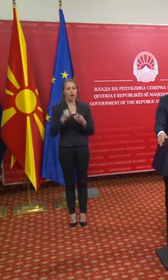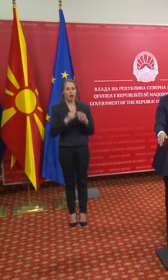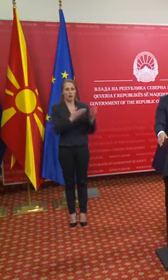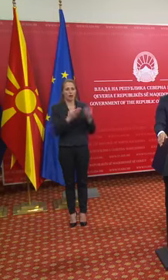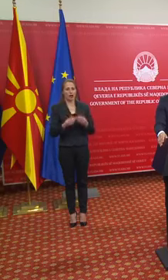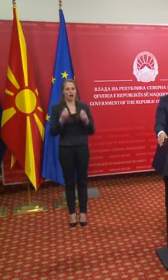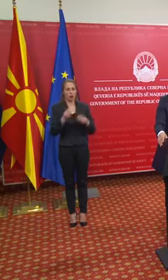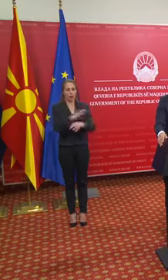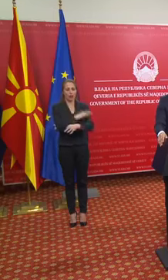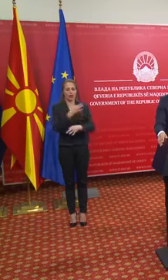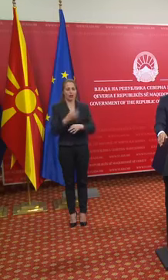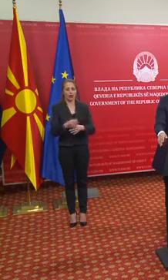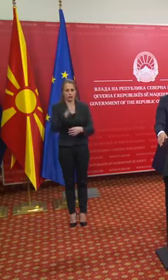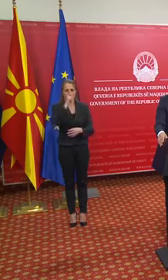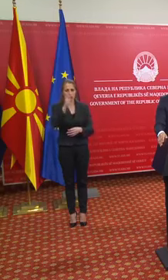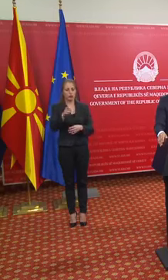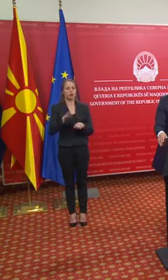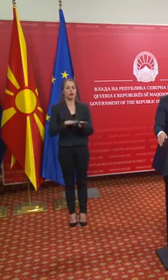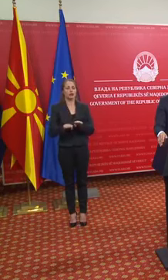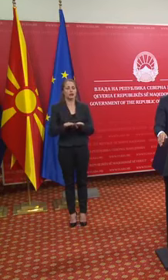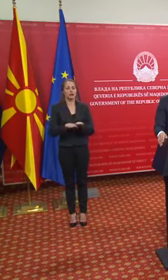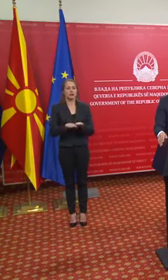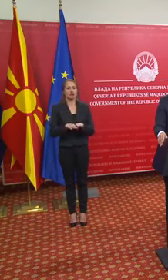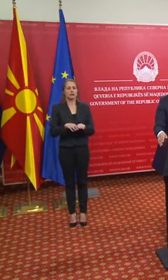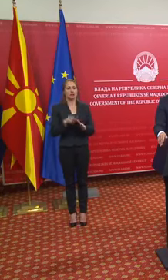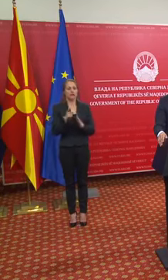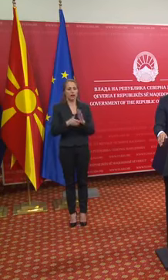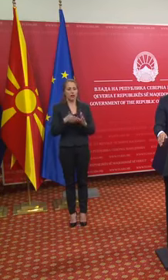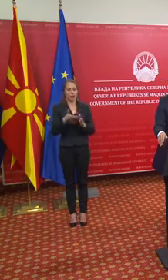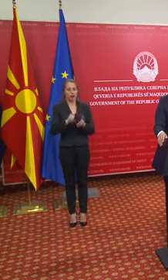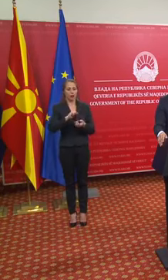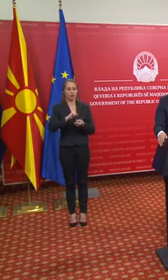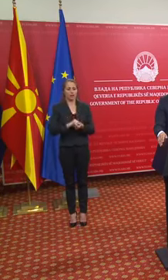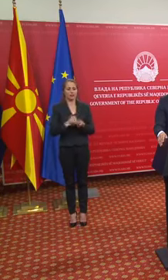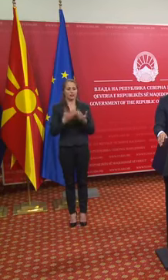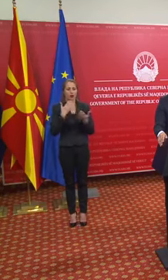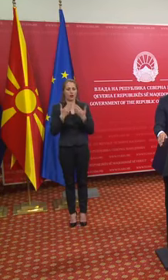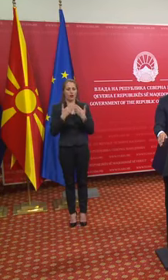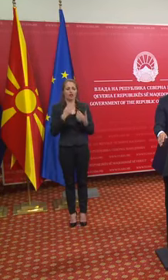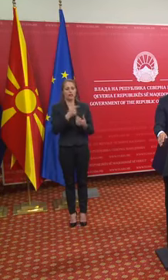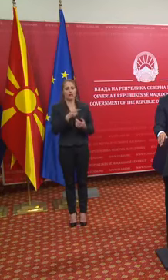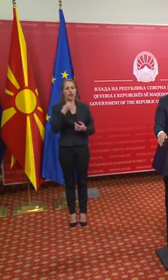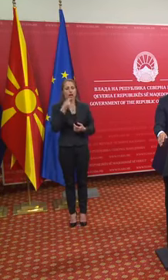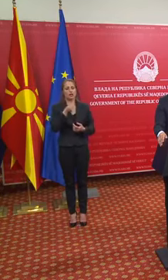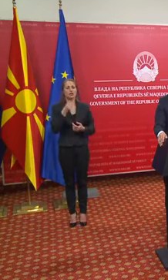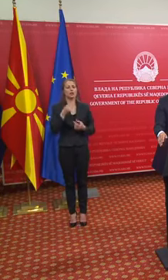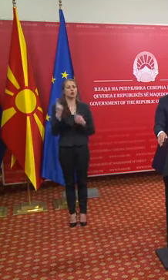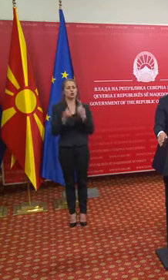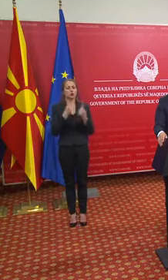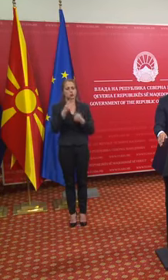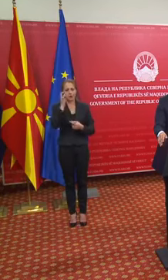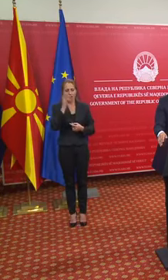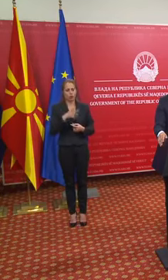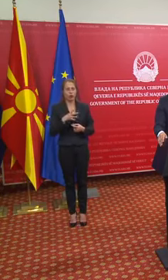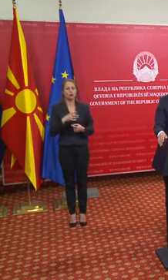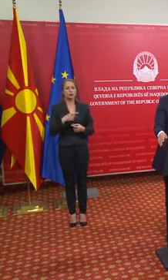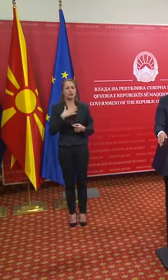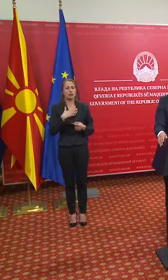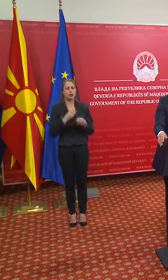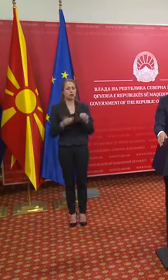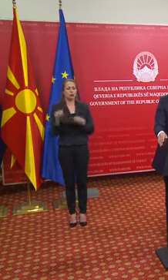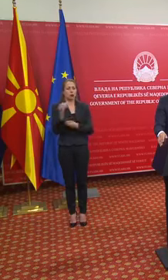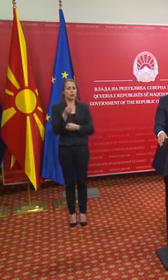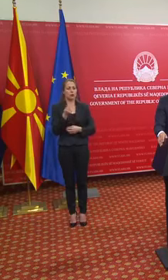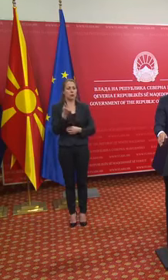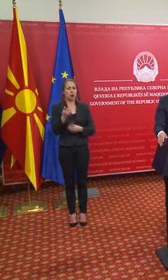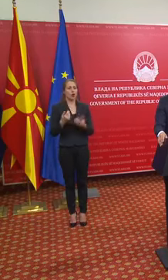Добар ден. Почитуван министре, за време на оваа пресконференција кажувате дека состојбата се влошува, дека има зголемен